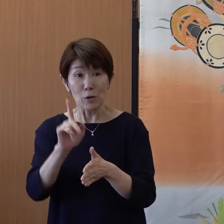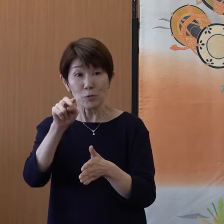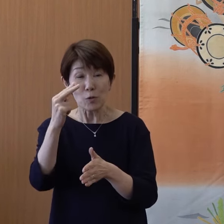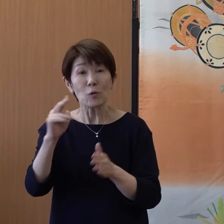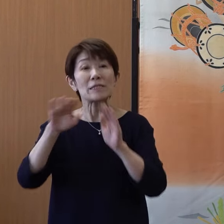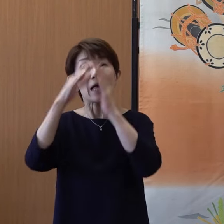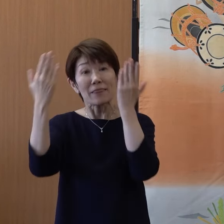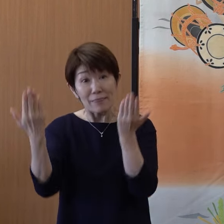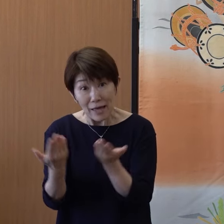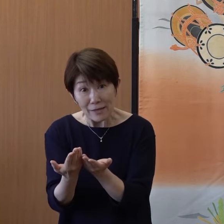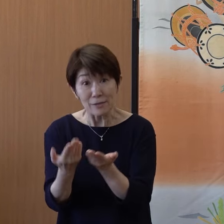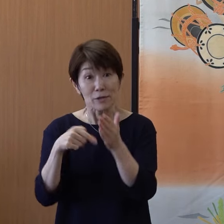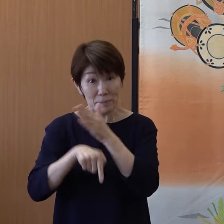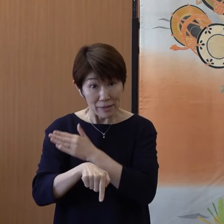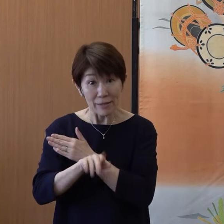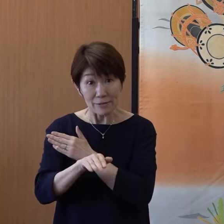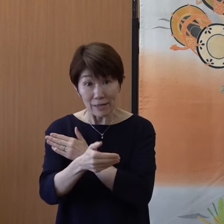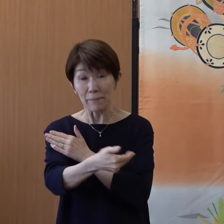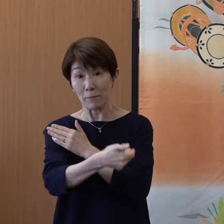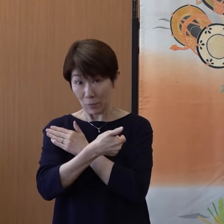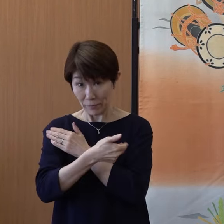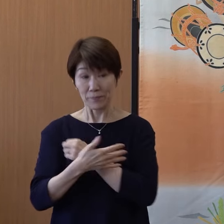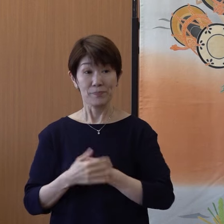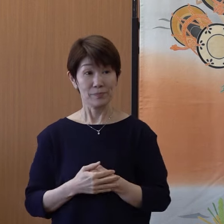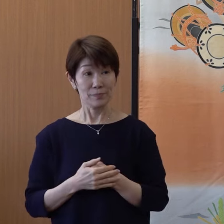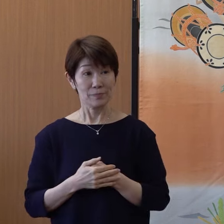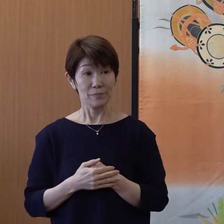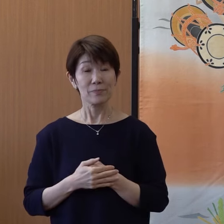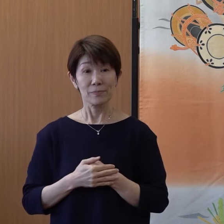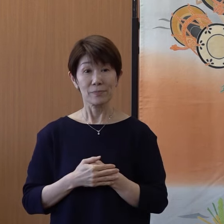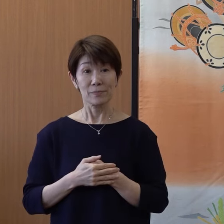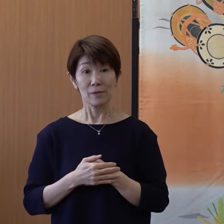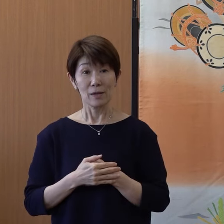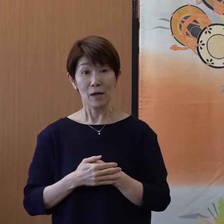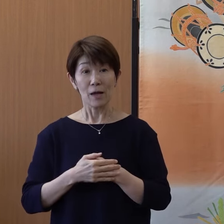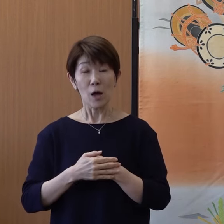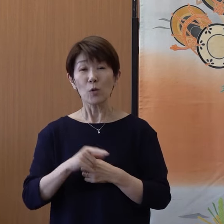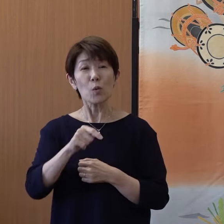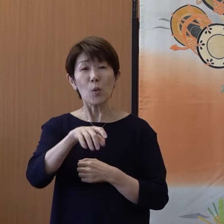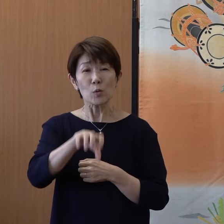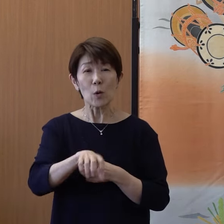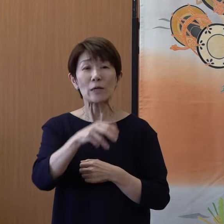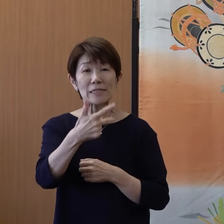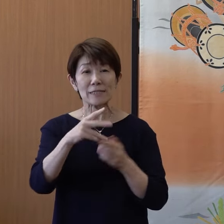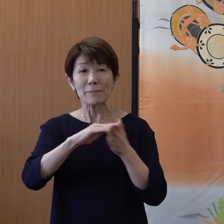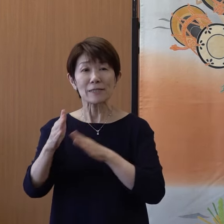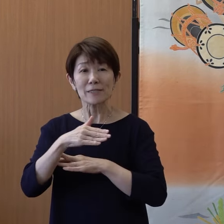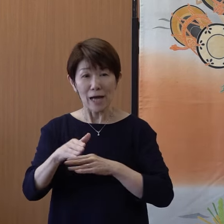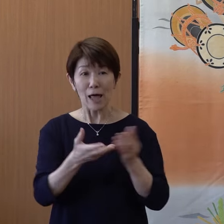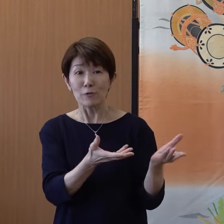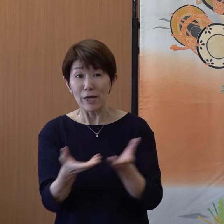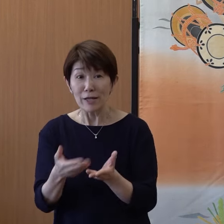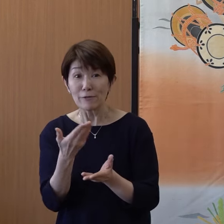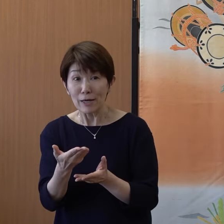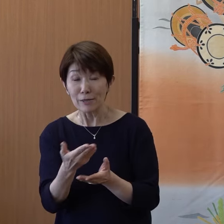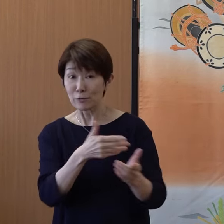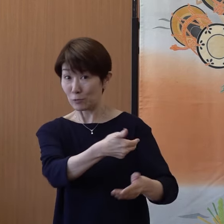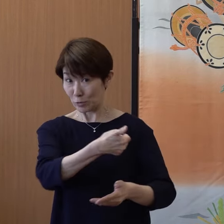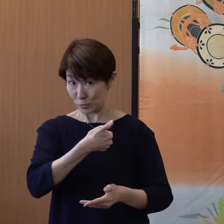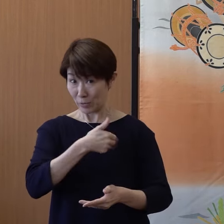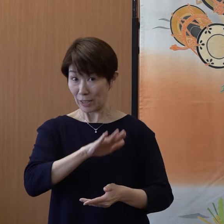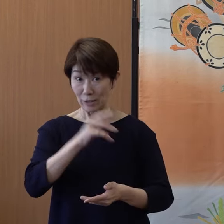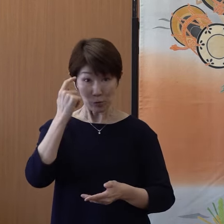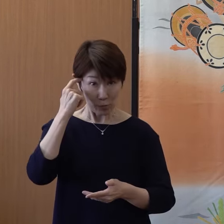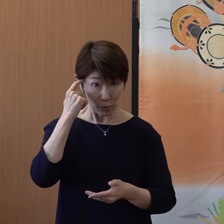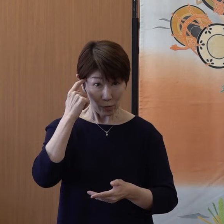能登 地区全般。 はい、今、特定の市町どこから受け入れるかということのご質問いただきましたけれども、特定